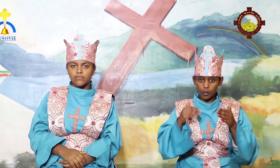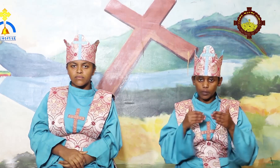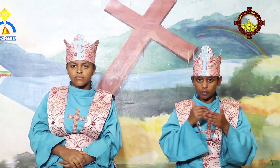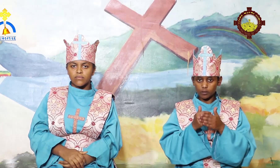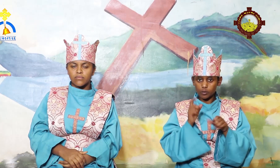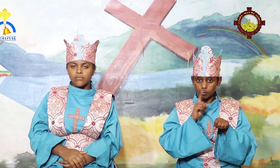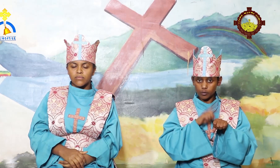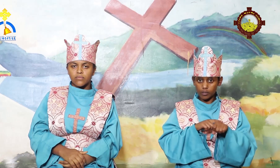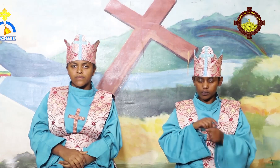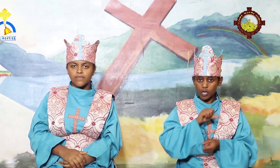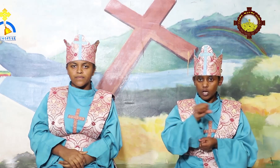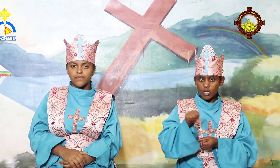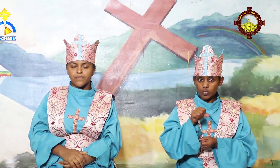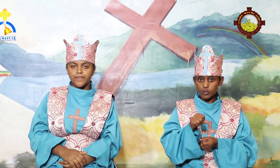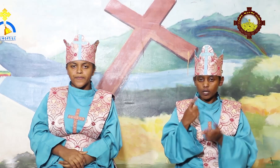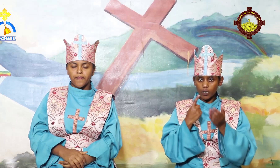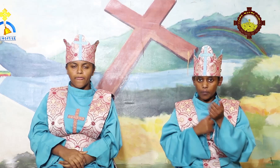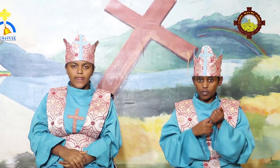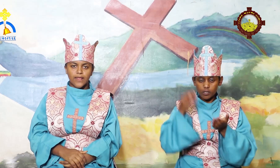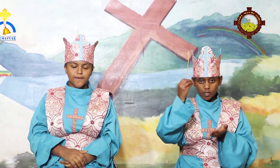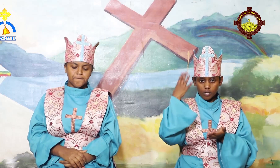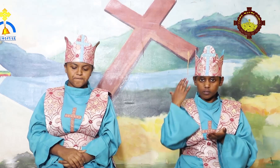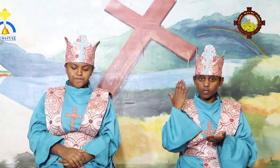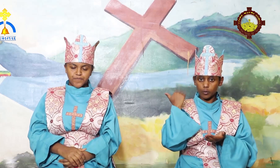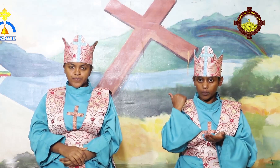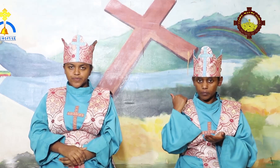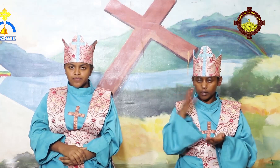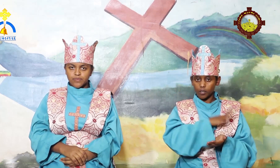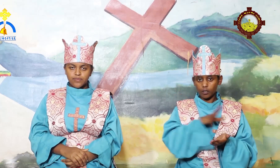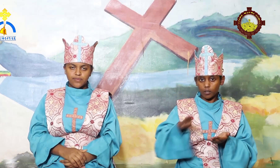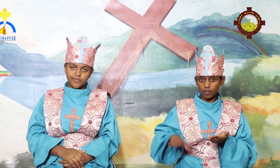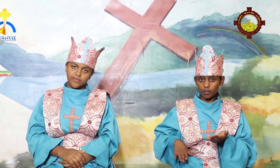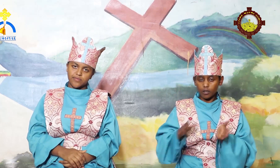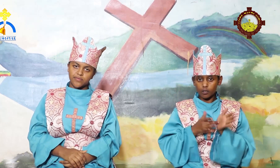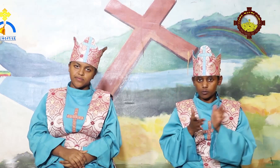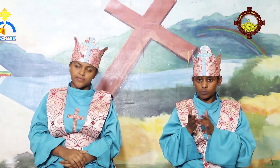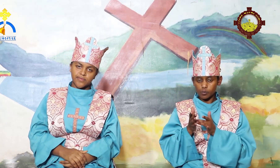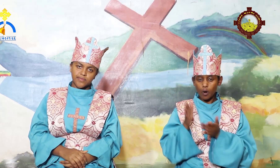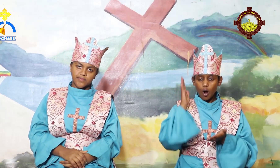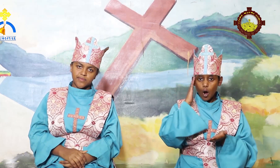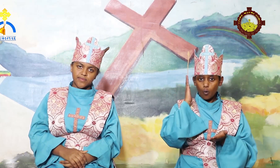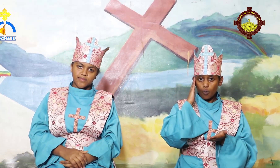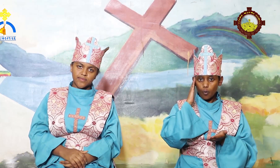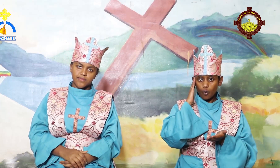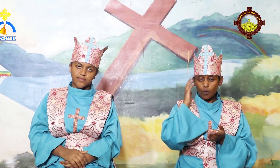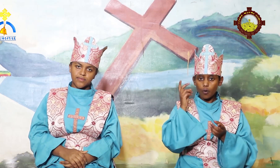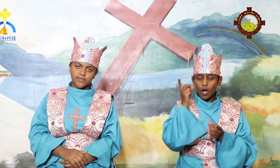ወደቡ በደረሱ ጊዜ እንጀራ መያዝን ረስተው ነበር። ጌታ ኢየሱስም